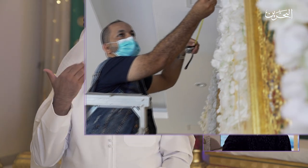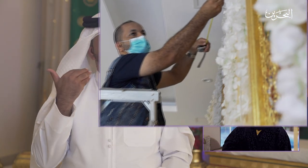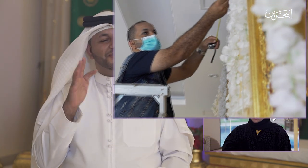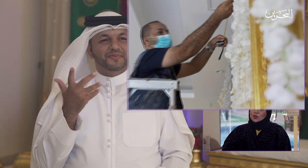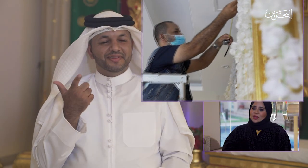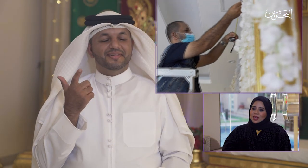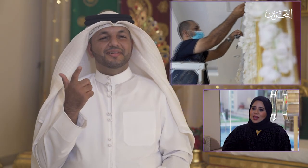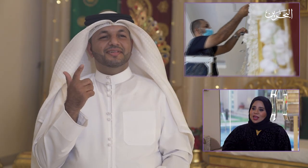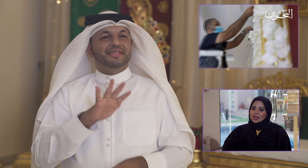يقول